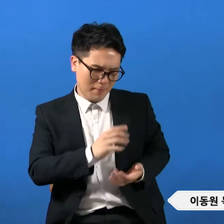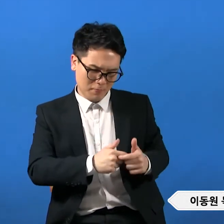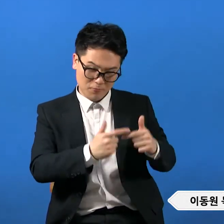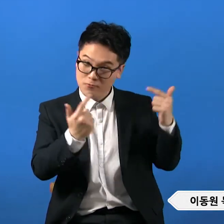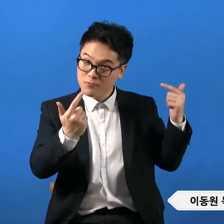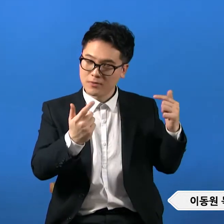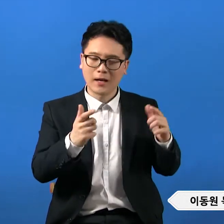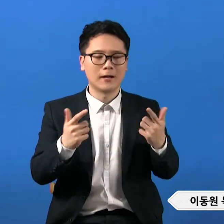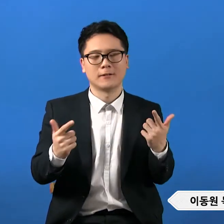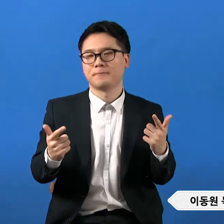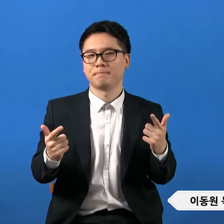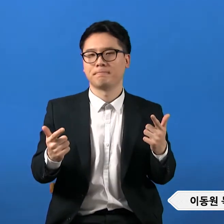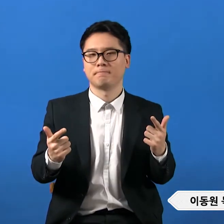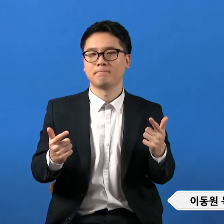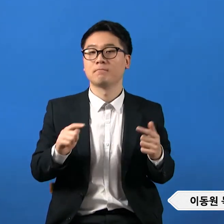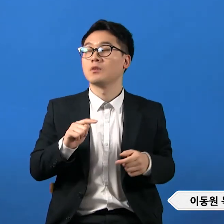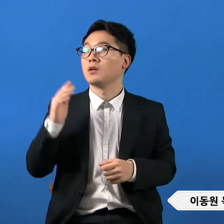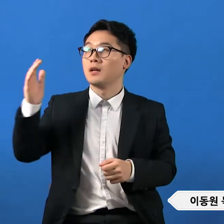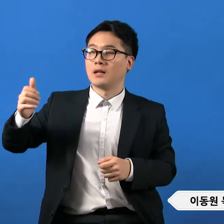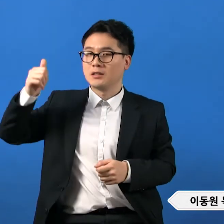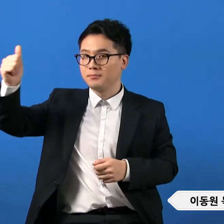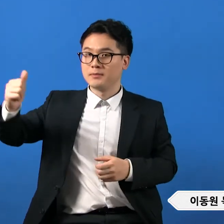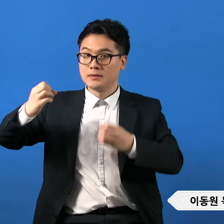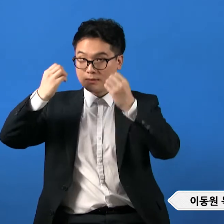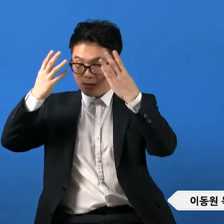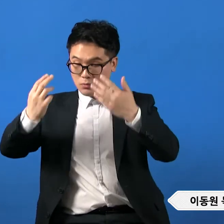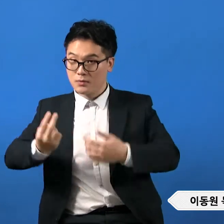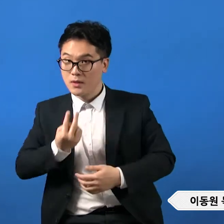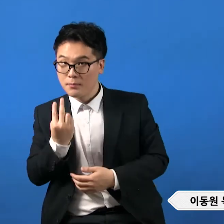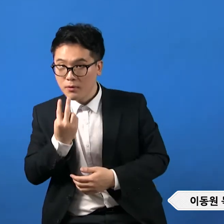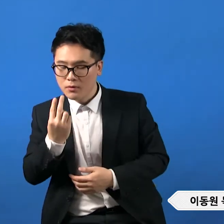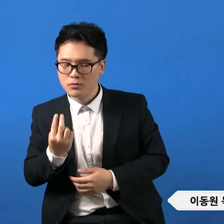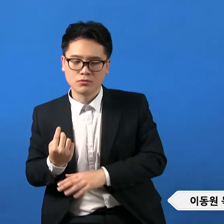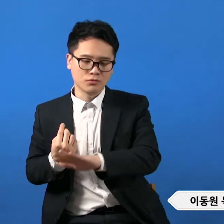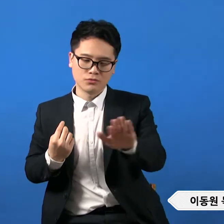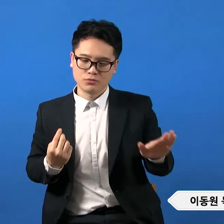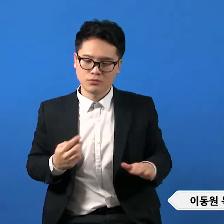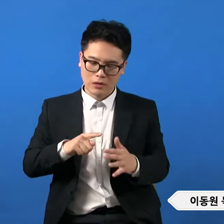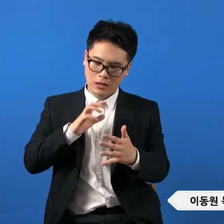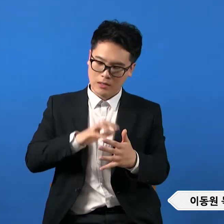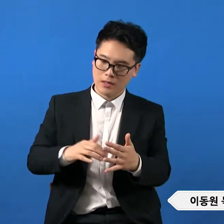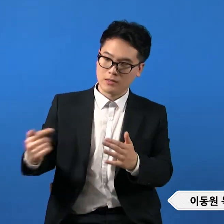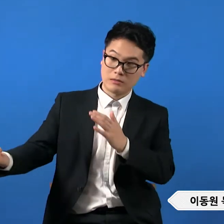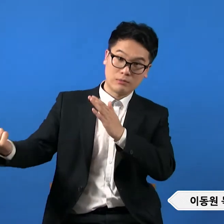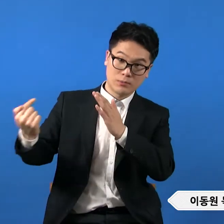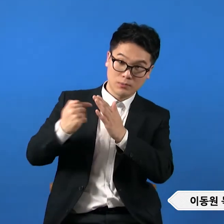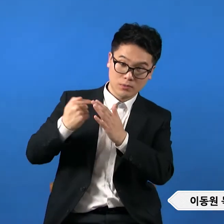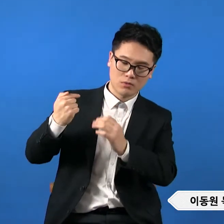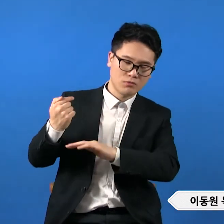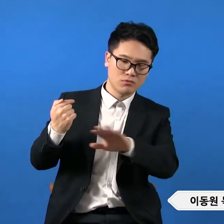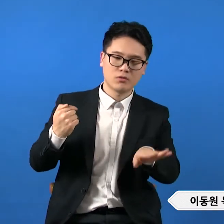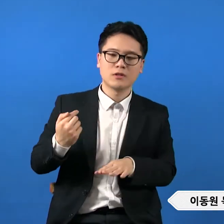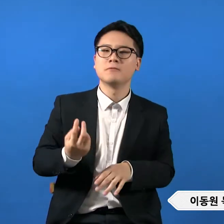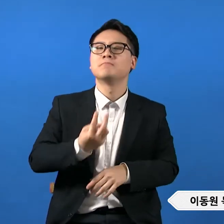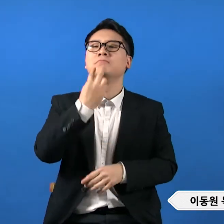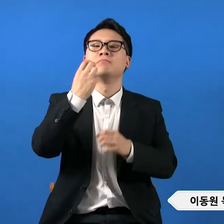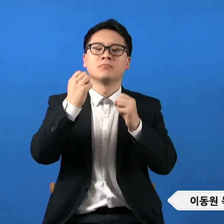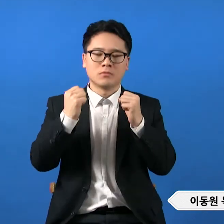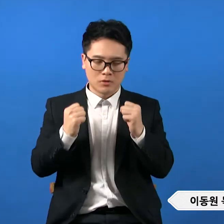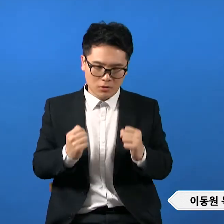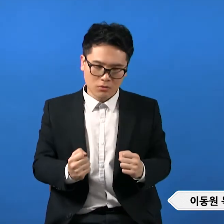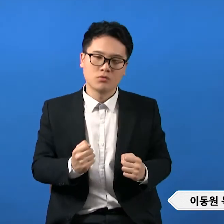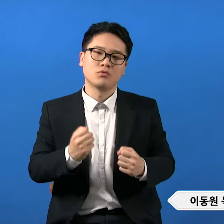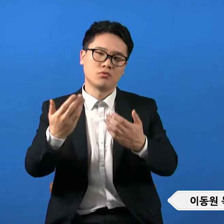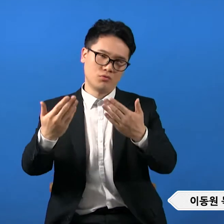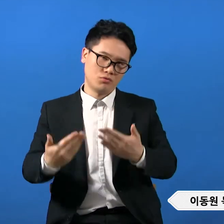하나님의 새로운 생명, 그 거룩한 생명이 우리 안에 들어와 우리를 살리고 우리를 새롭게 하는 사건이